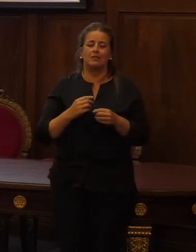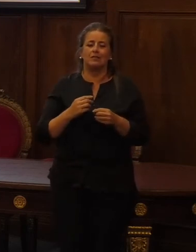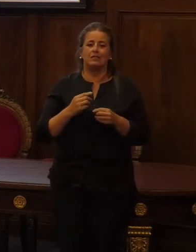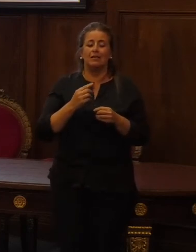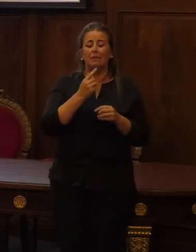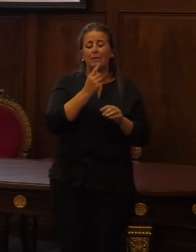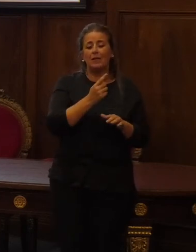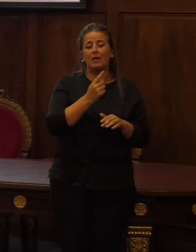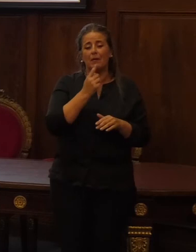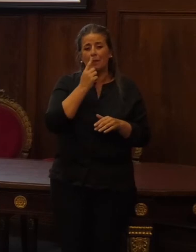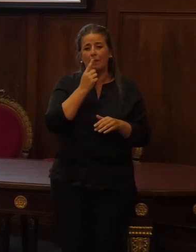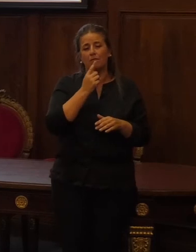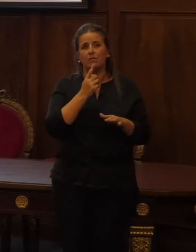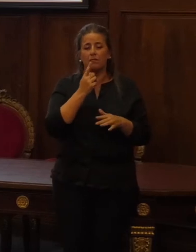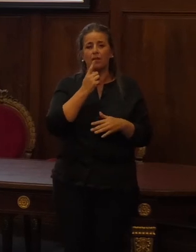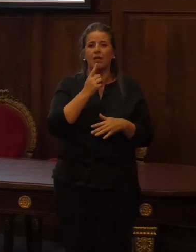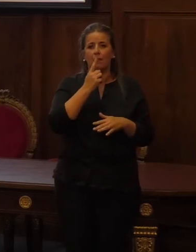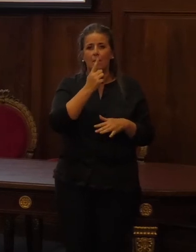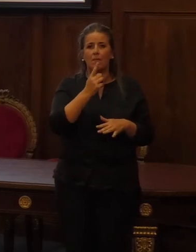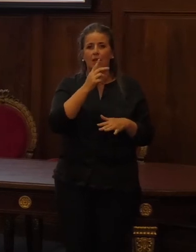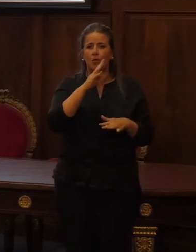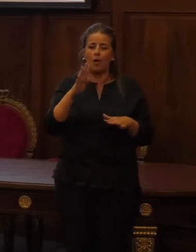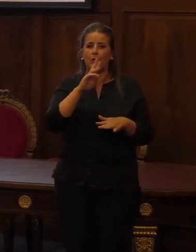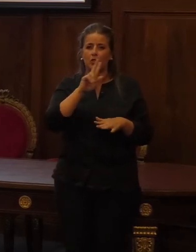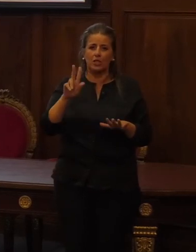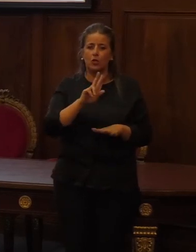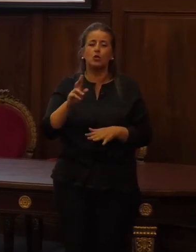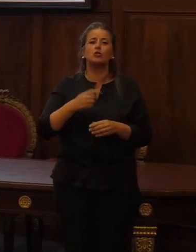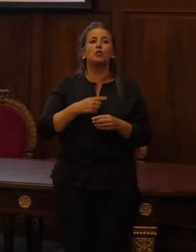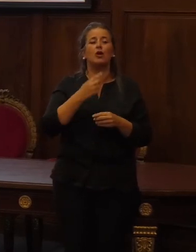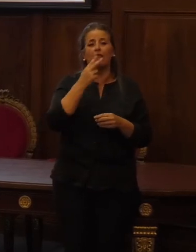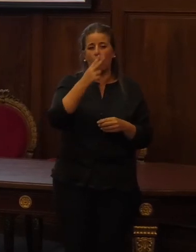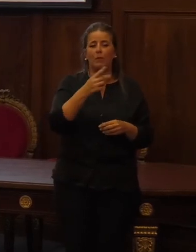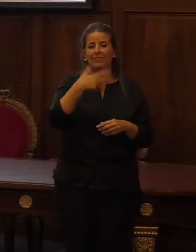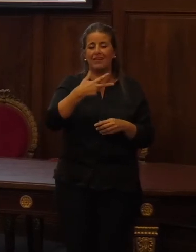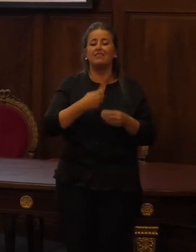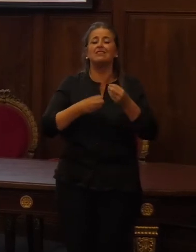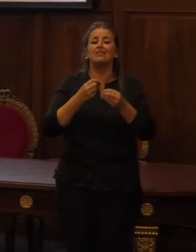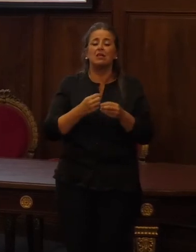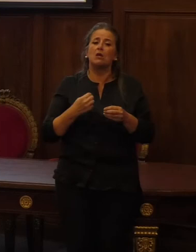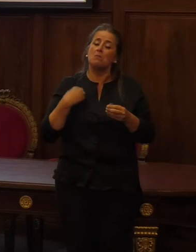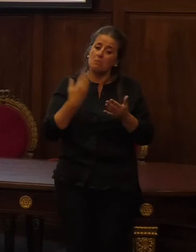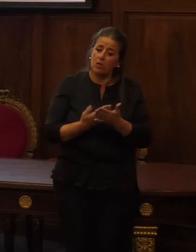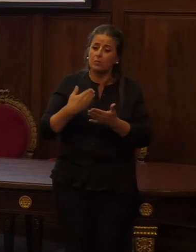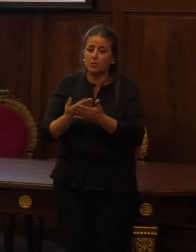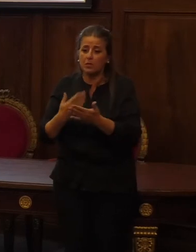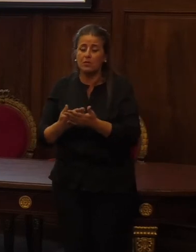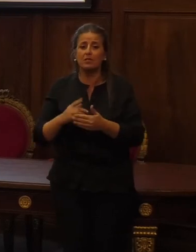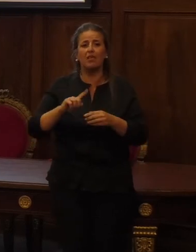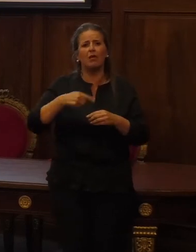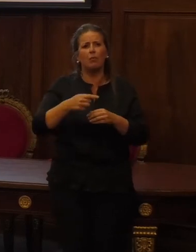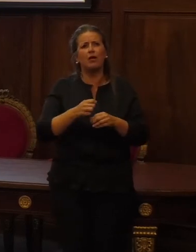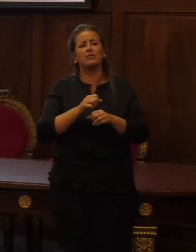Entre el 88 y el 2013, donde surgieron más de una propuesta y se concretó mucho más tarde en el